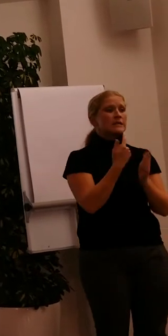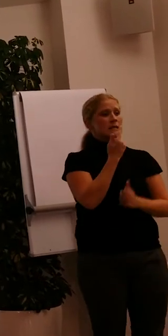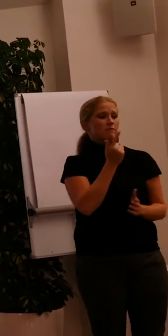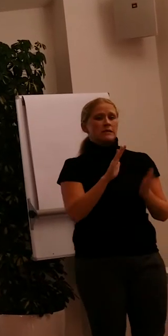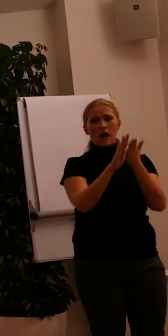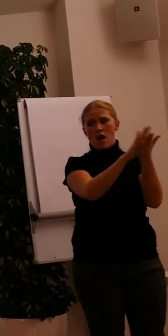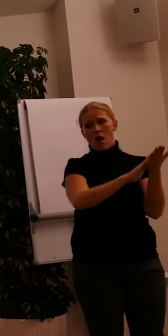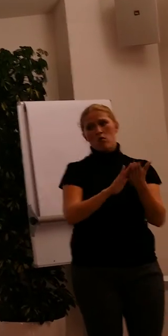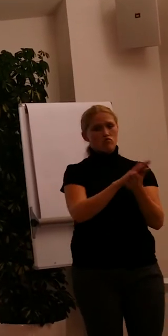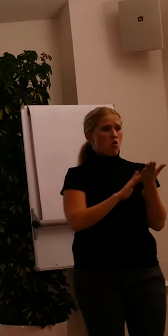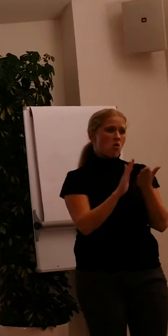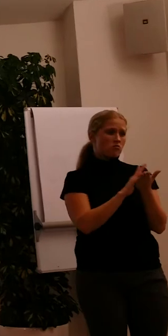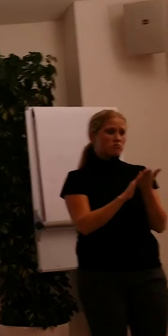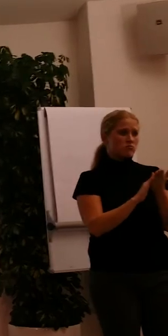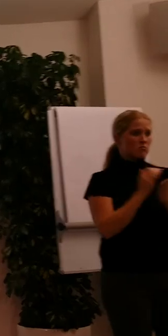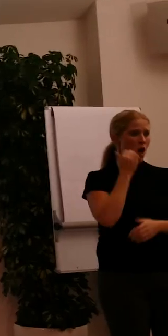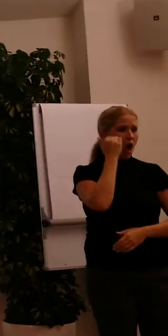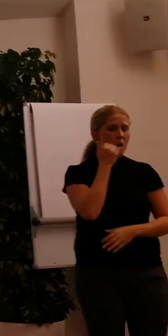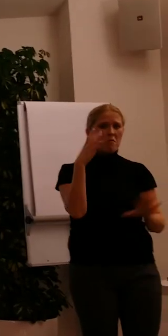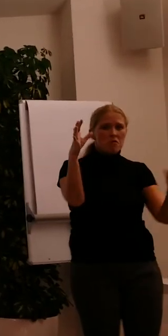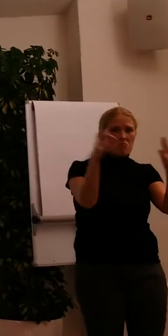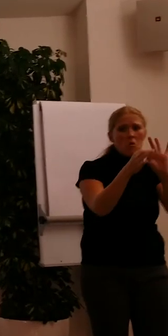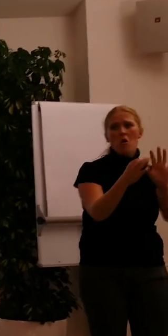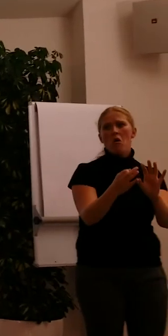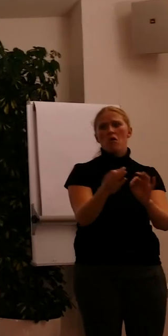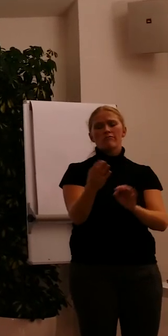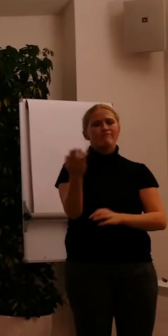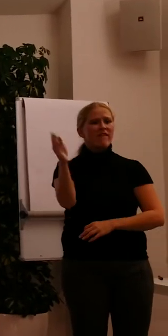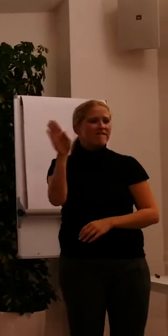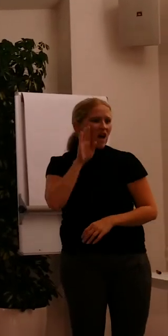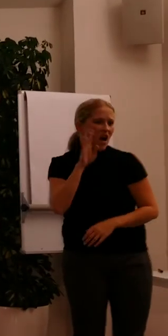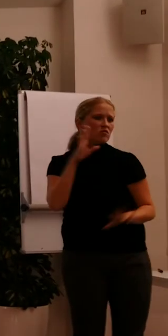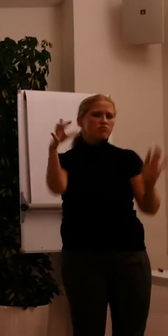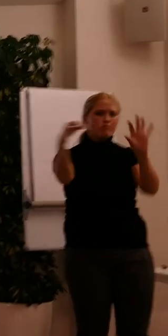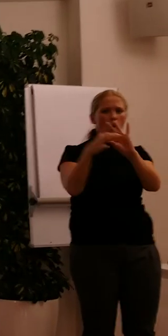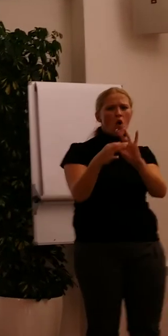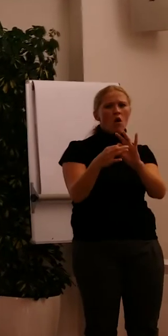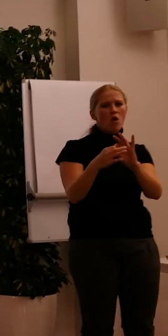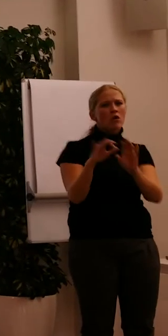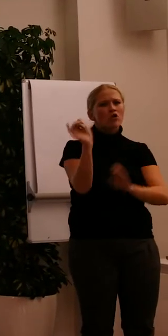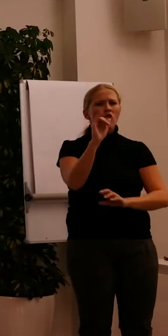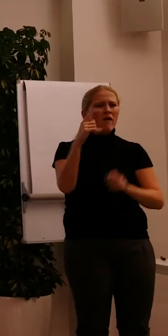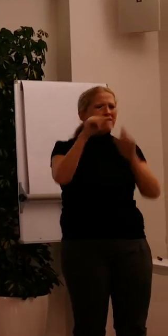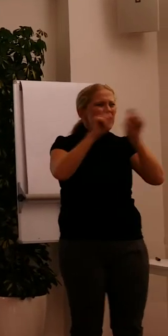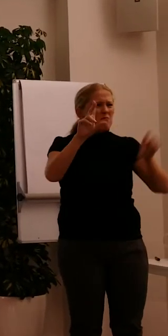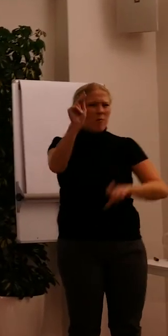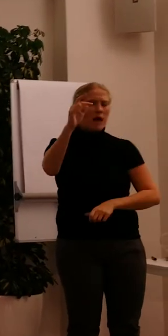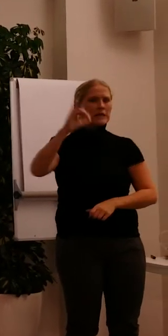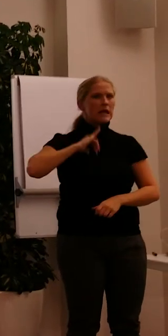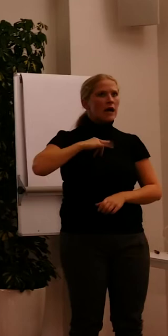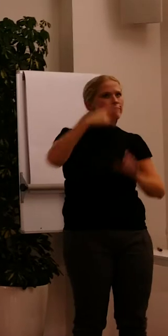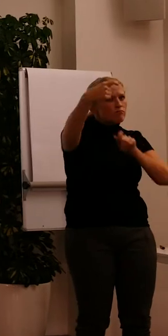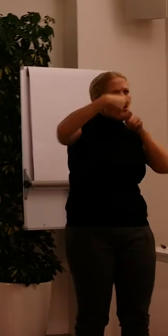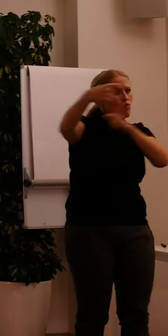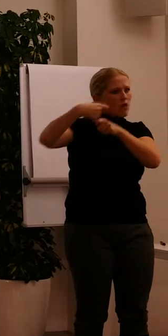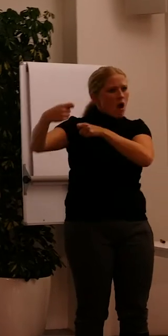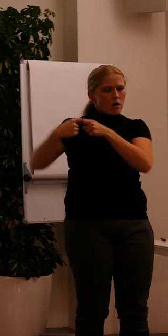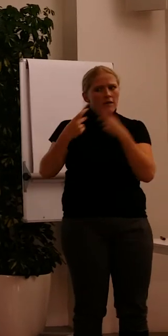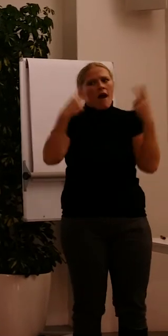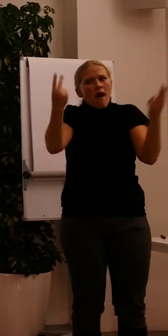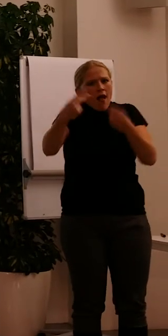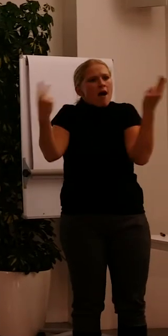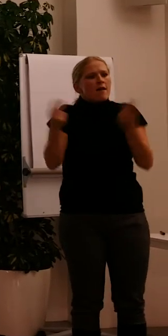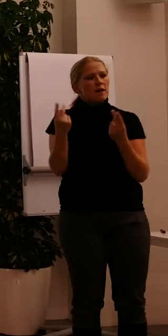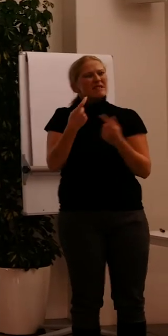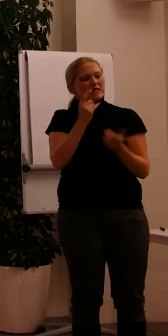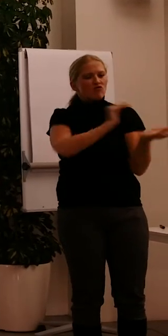na Apple a na další, kteří mají zájem o to využívat nějaké technologické aplikace a inovace ve vzdělávání a v rozvoji čtenářství, což